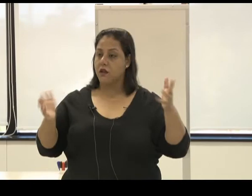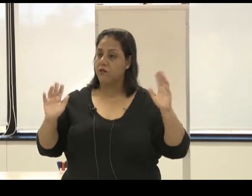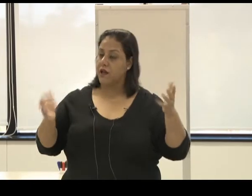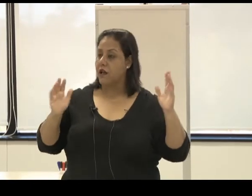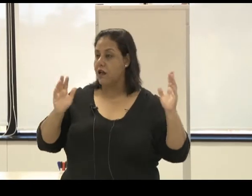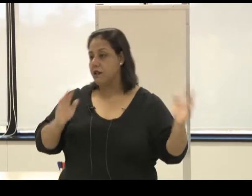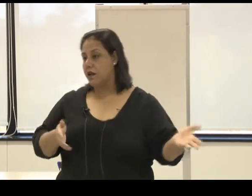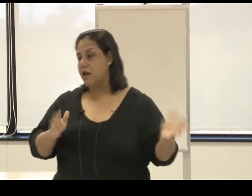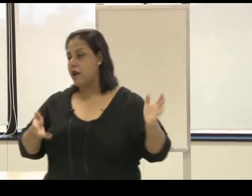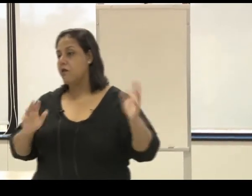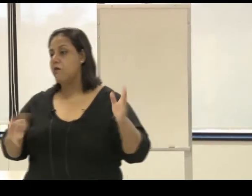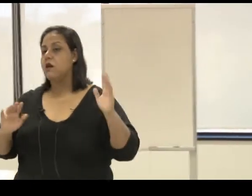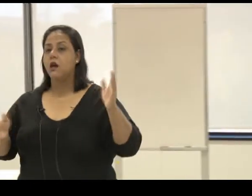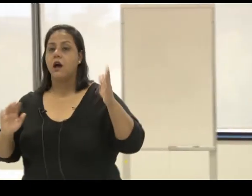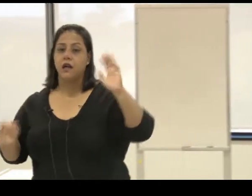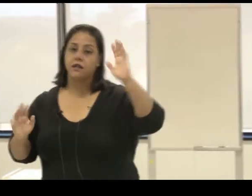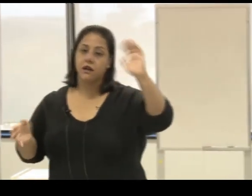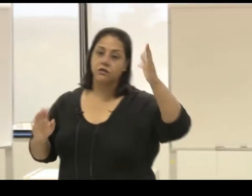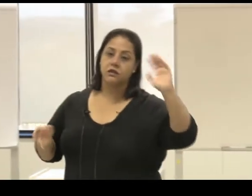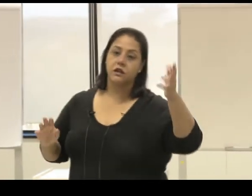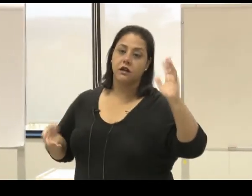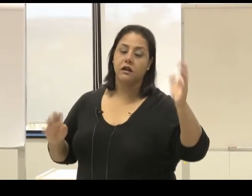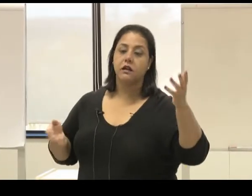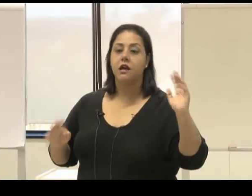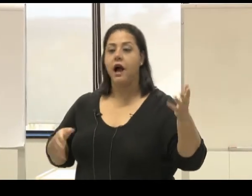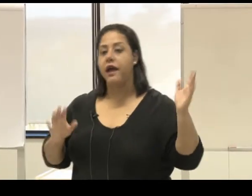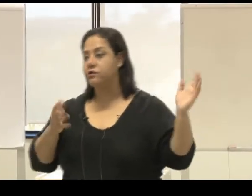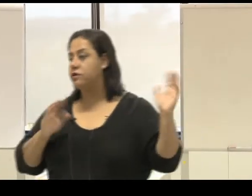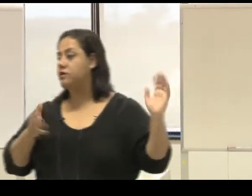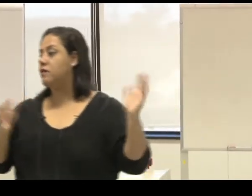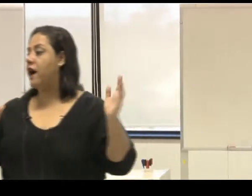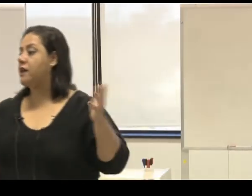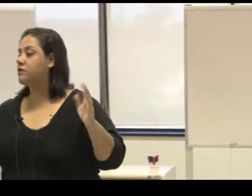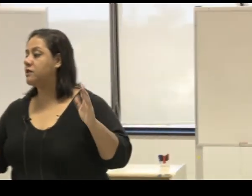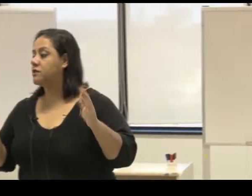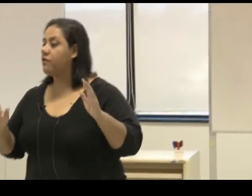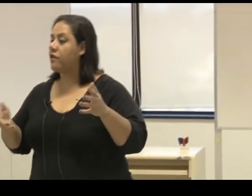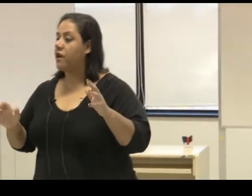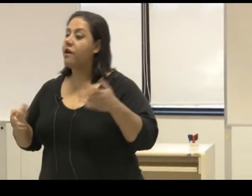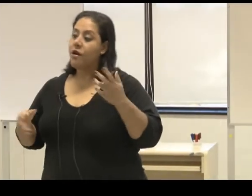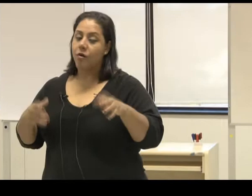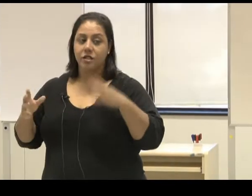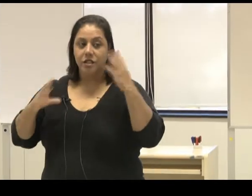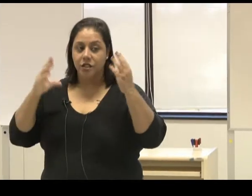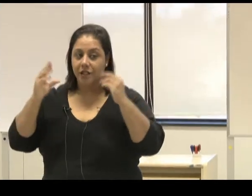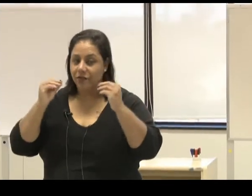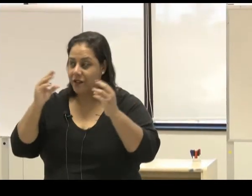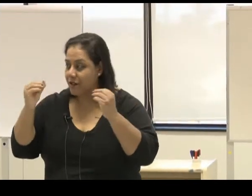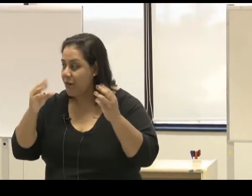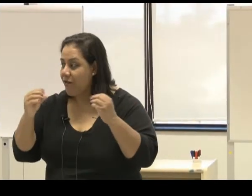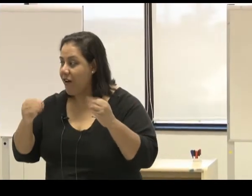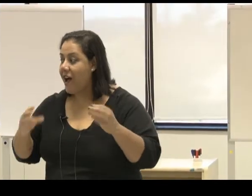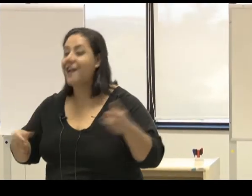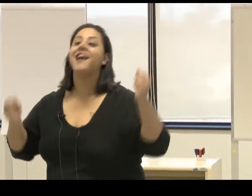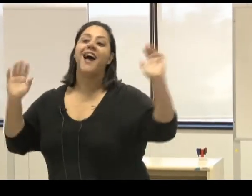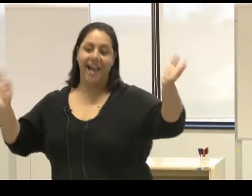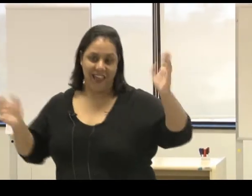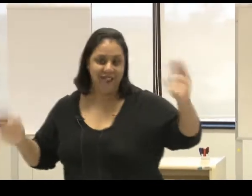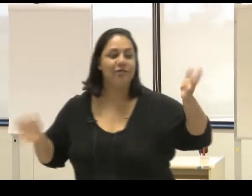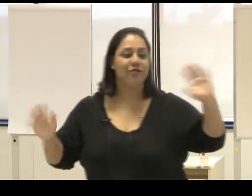estar, entra eu, aí entra a Luciana, aí as 2 unidades vocês vão ver com a gente ainda fazendo uma fala, aí entra o